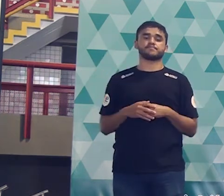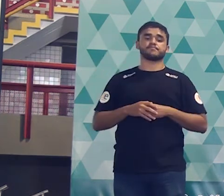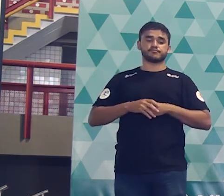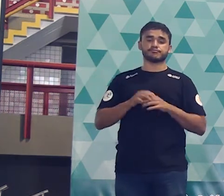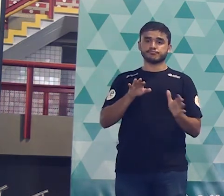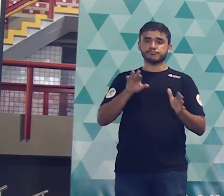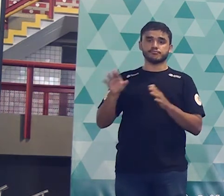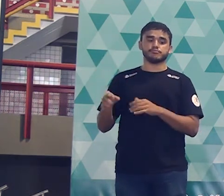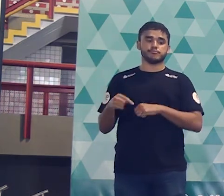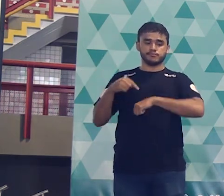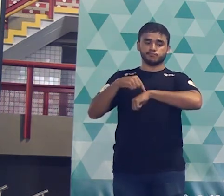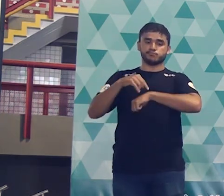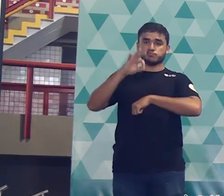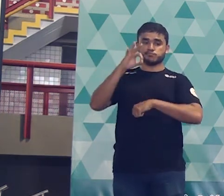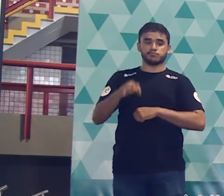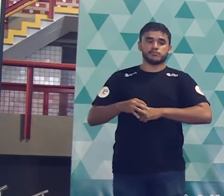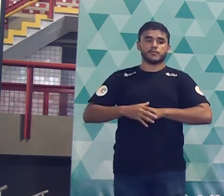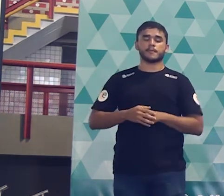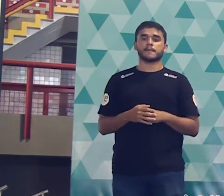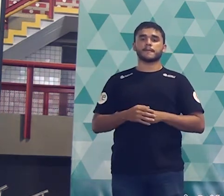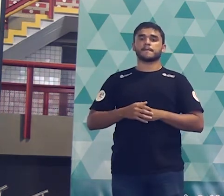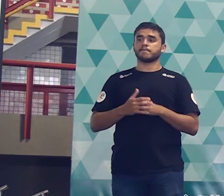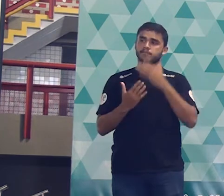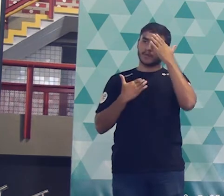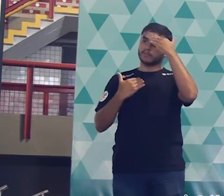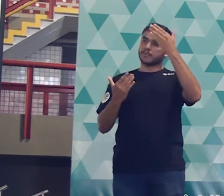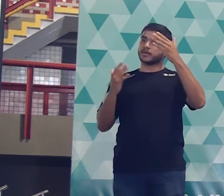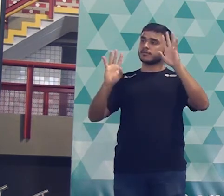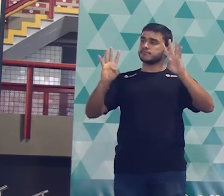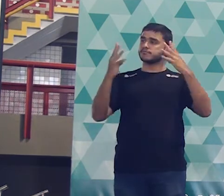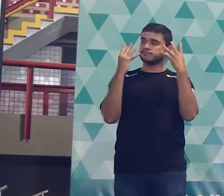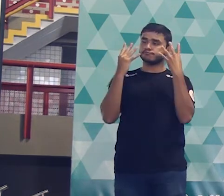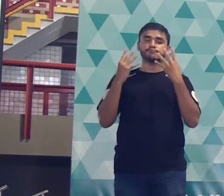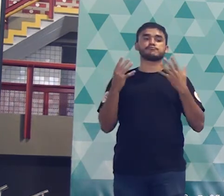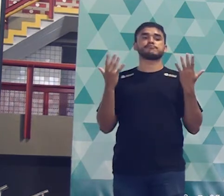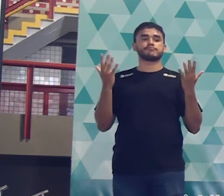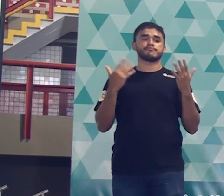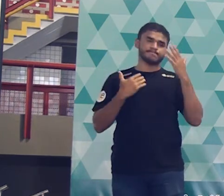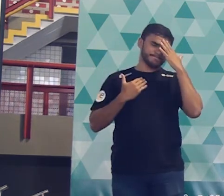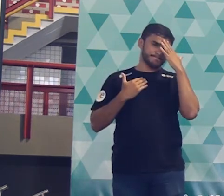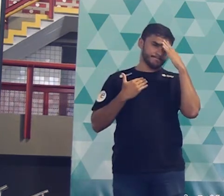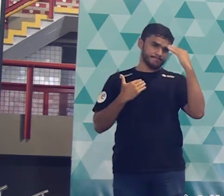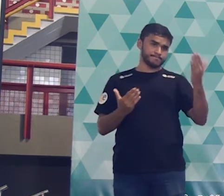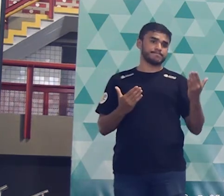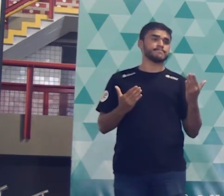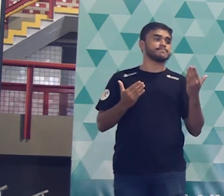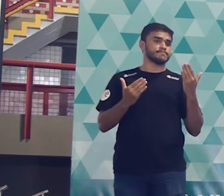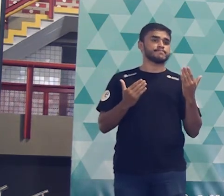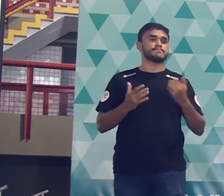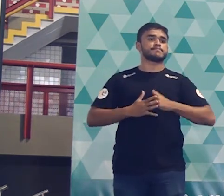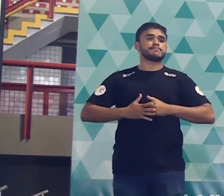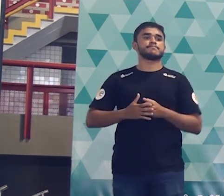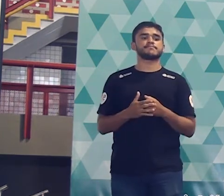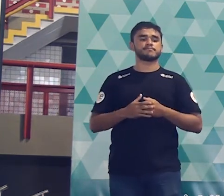momento correto. Quero agradecer a todos pela atenção. Muito obrigado pela atenção de todos vocês. E assim,